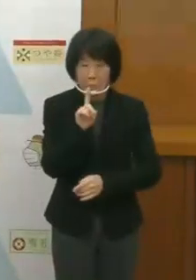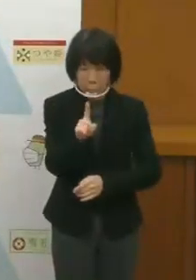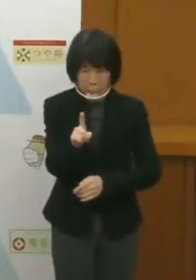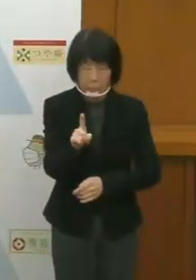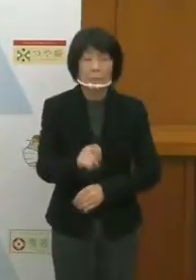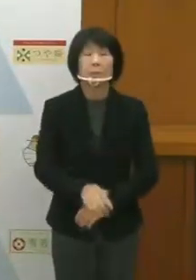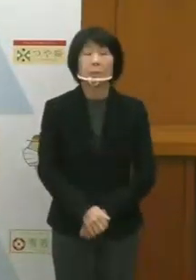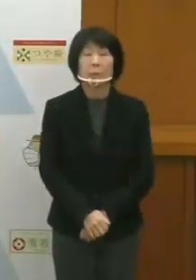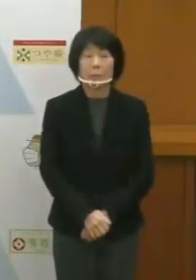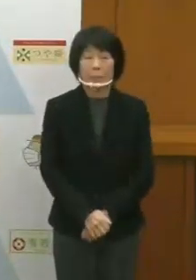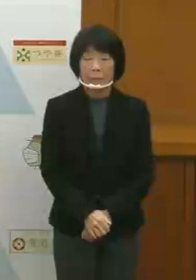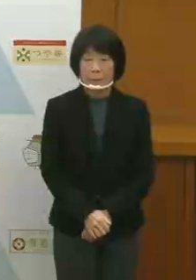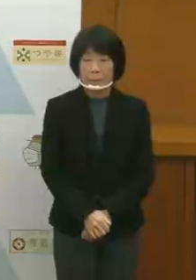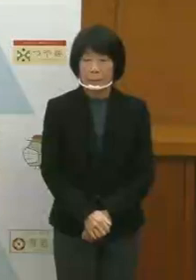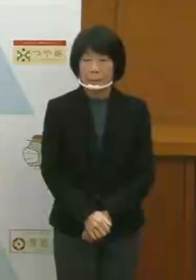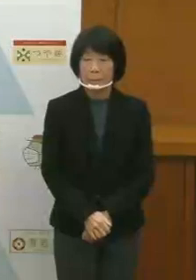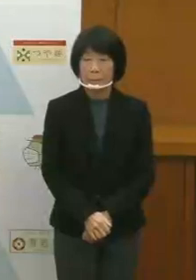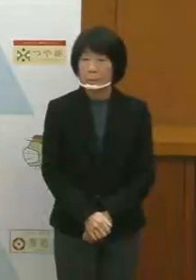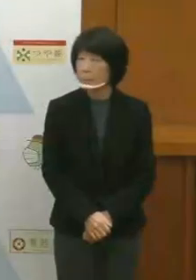います。